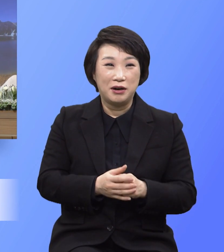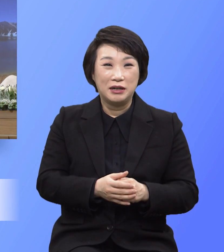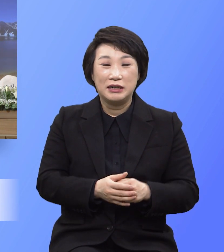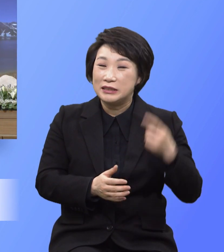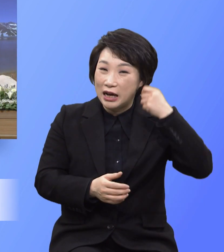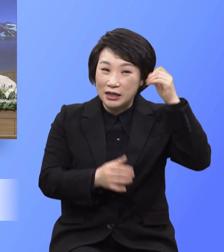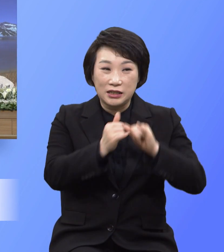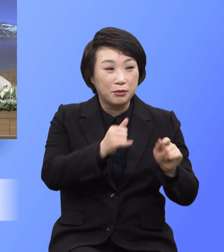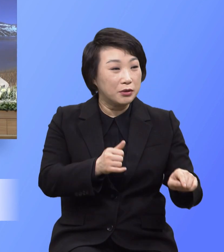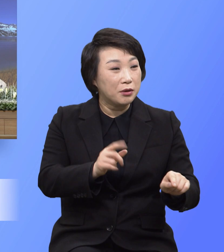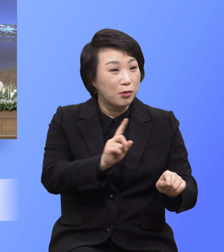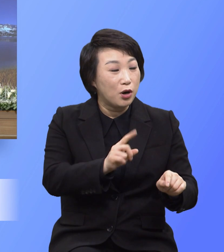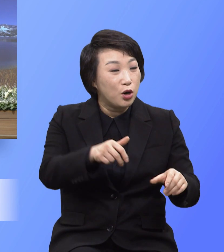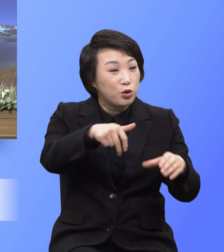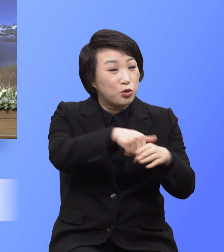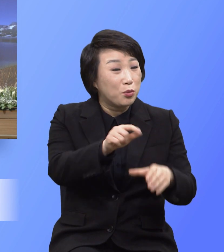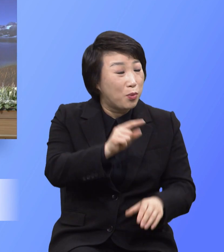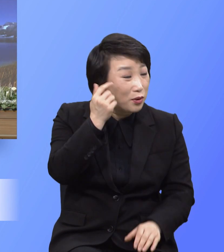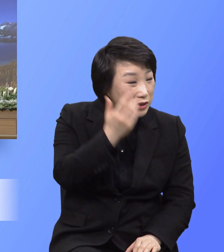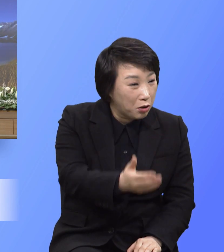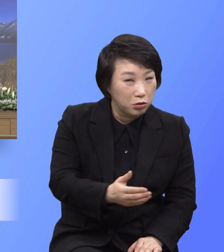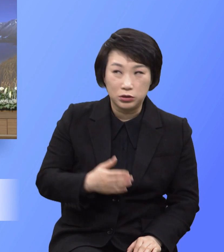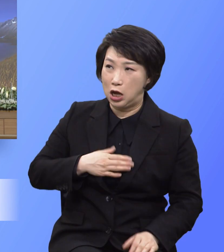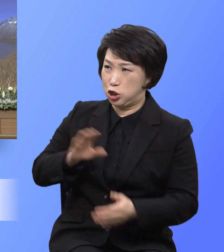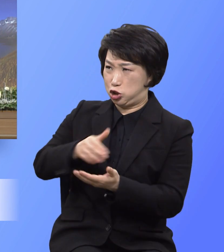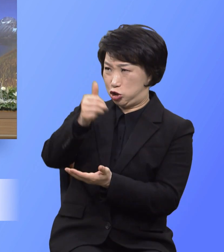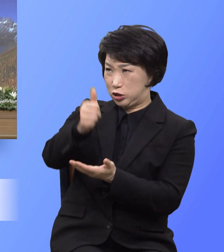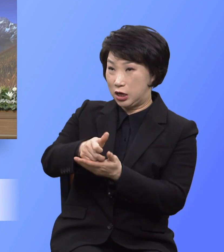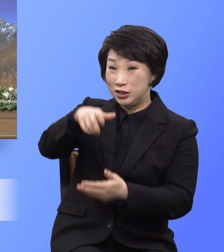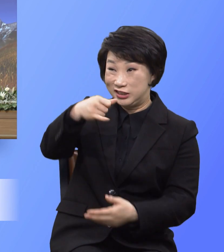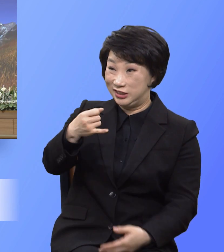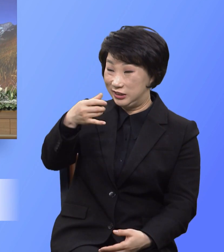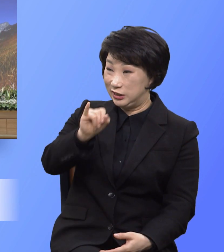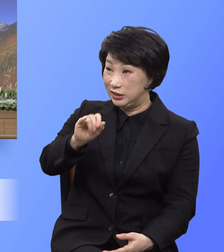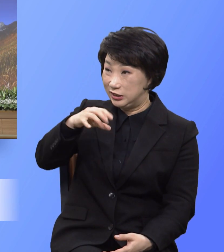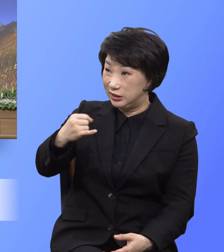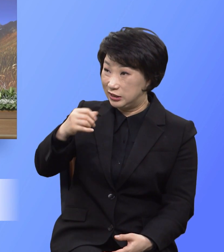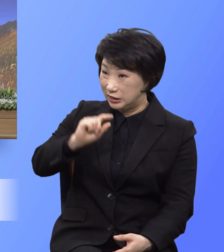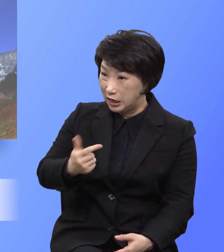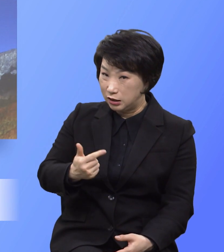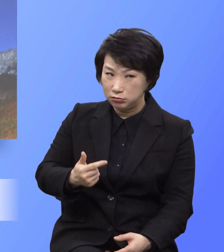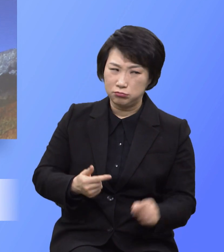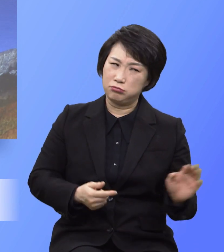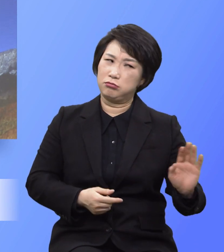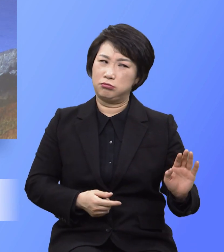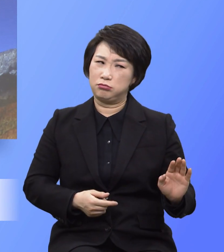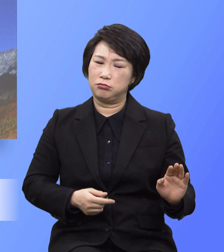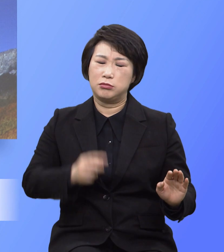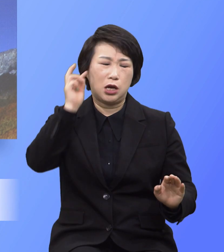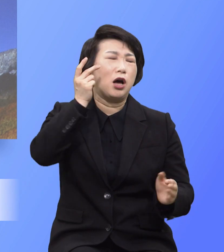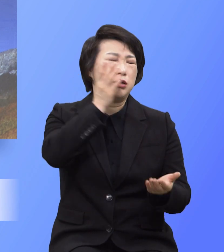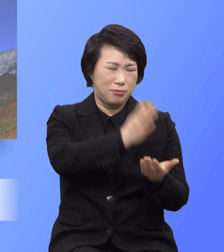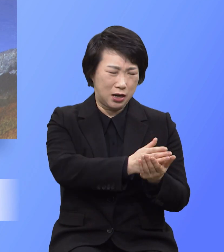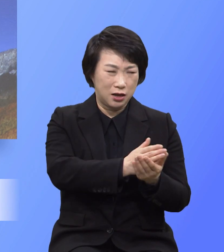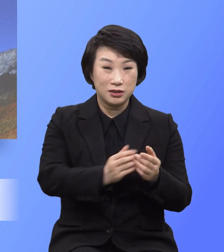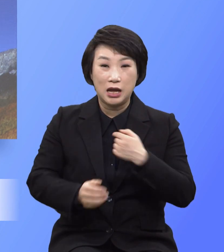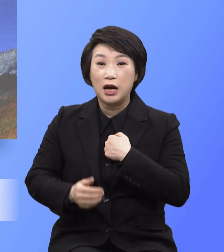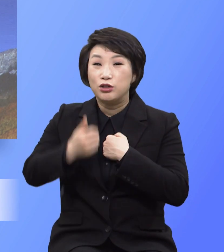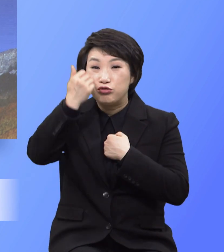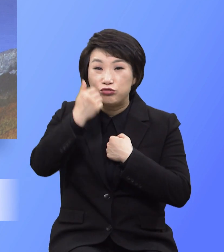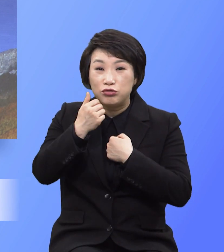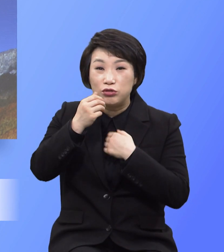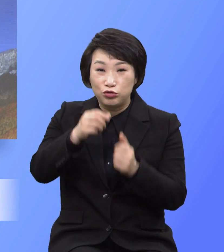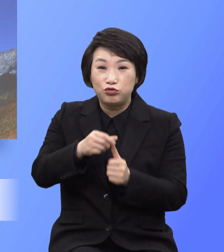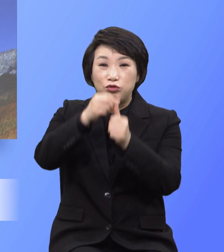크리스찬입니다. 대단한 줄 알죠. 착각하면 안 돼. 나는 누구냐? 구원의 이름,